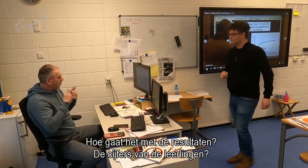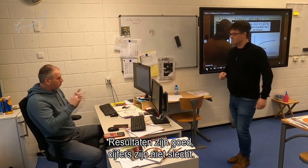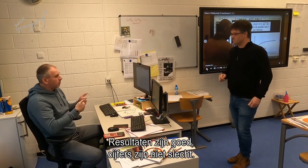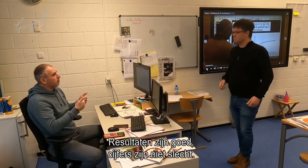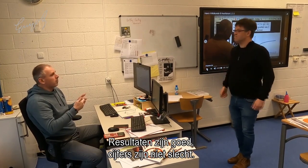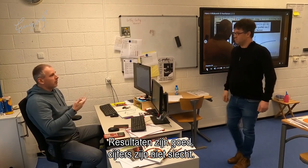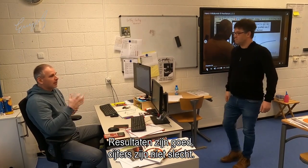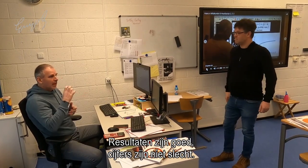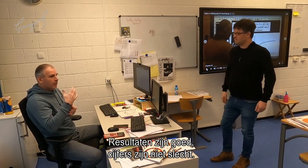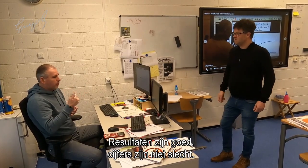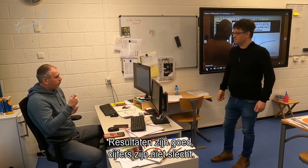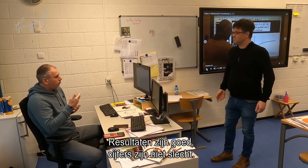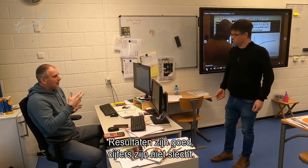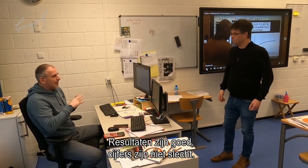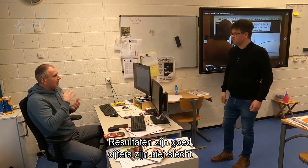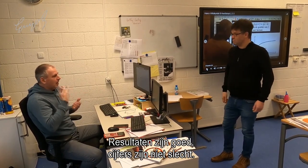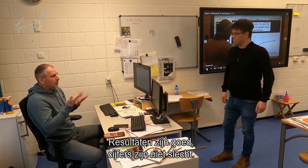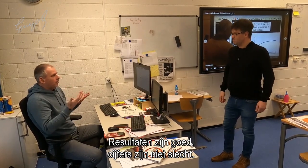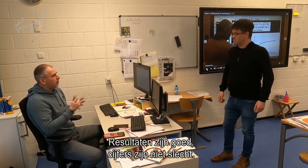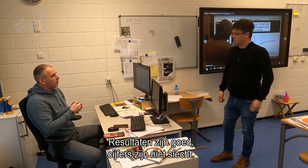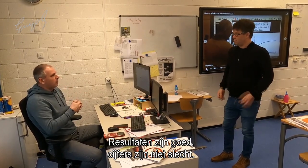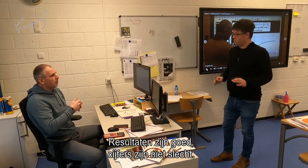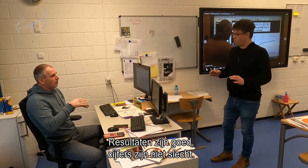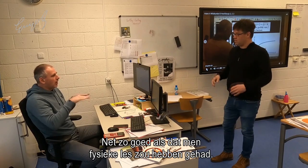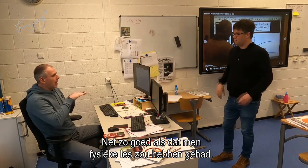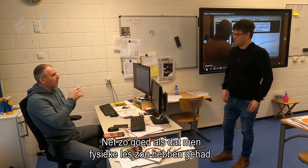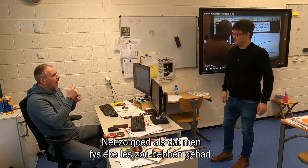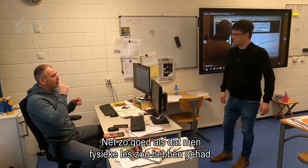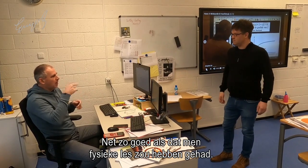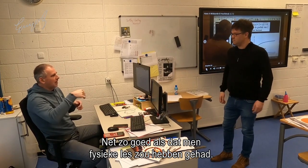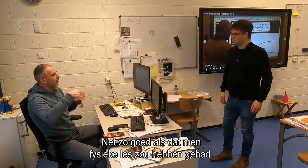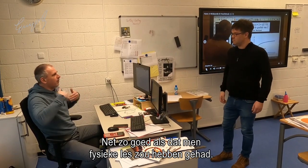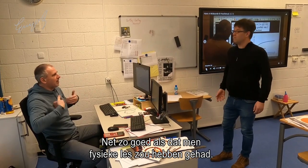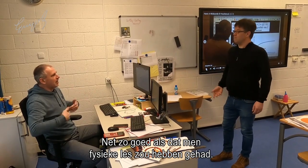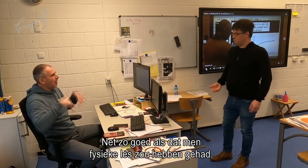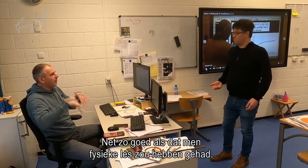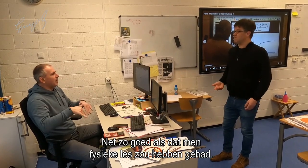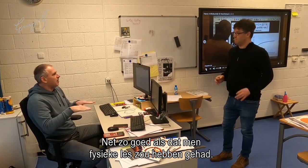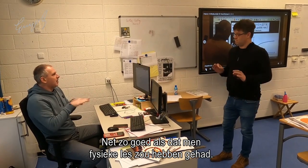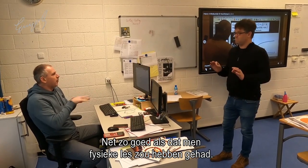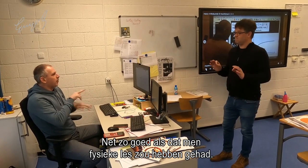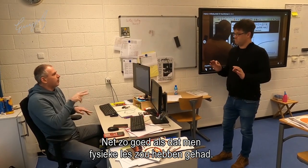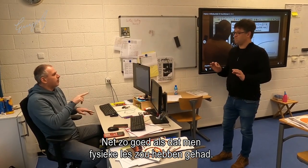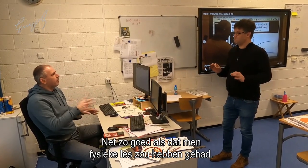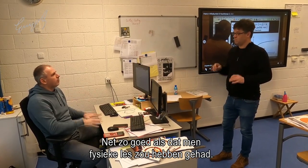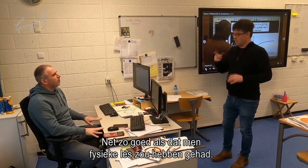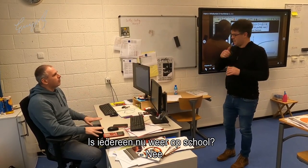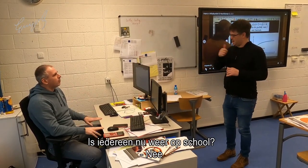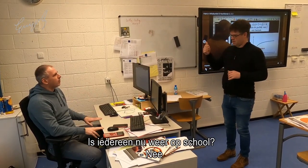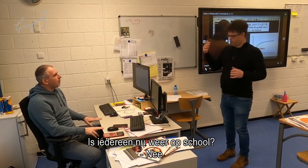De resultaten zijn goed. De cijfers zijn niet slecht, net zo goed als dat men fysieke les zou hebben gehad. Is iedereen nu